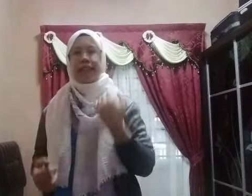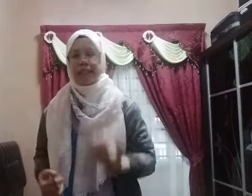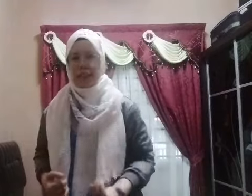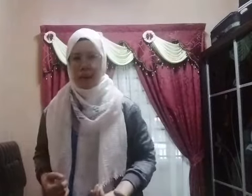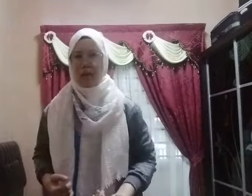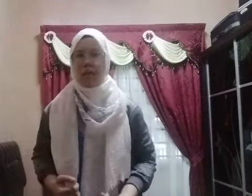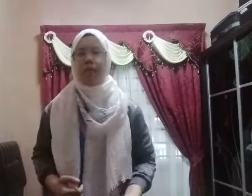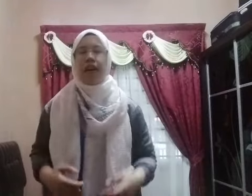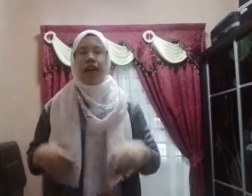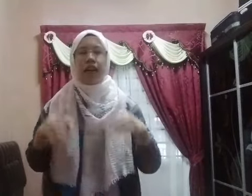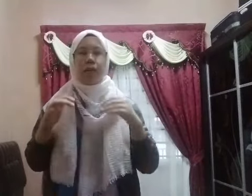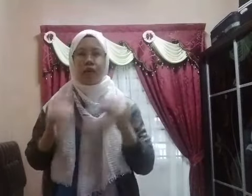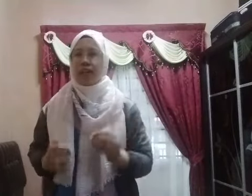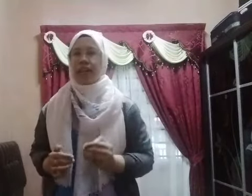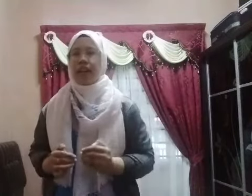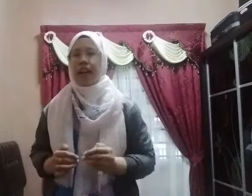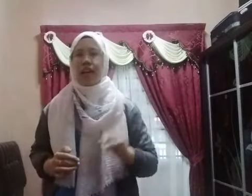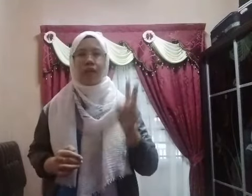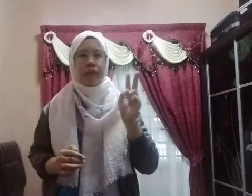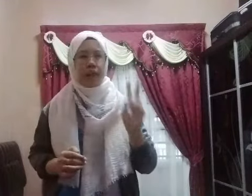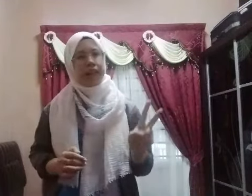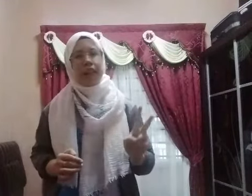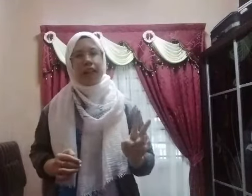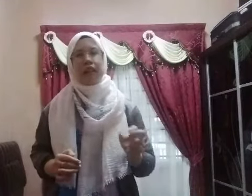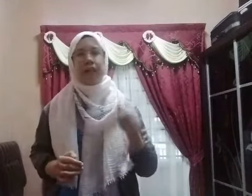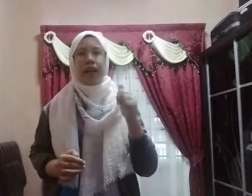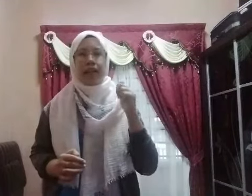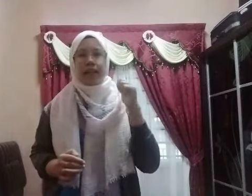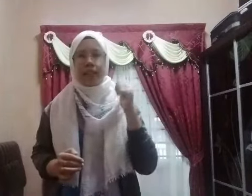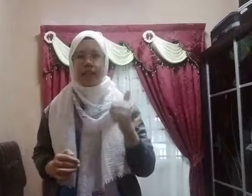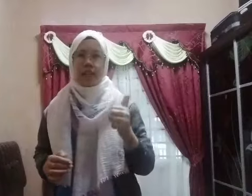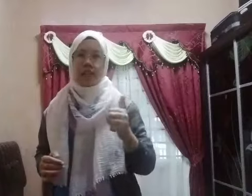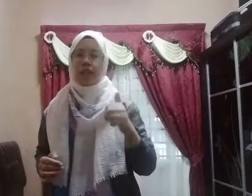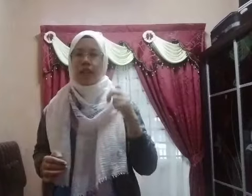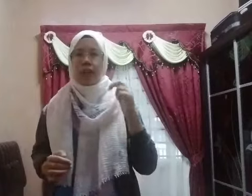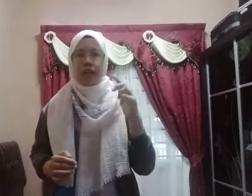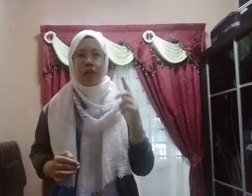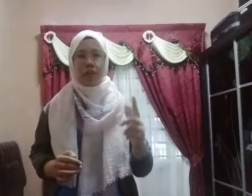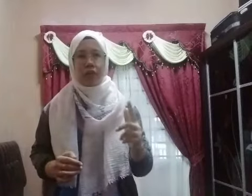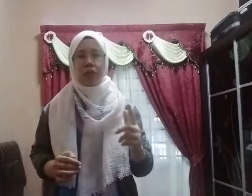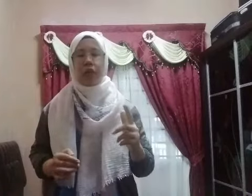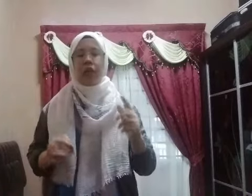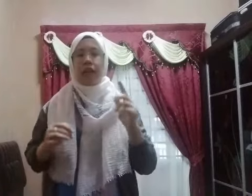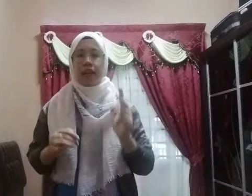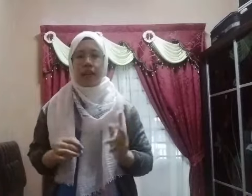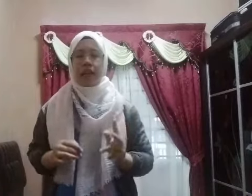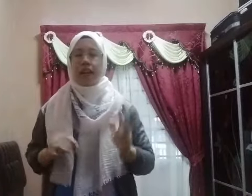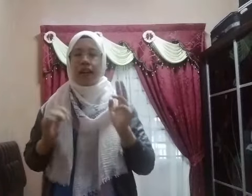sedia maklum, dalam motor kita ni ada dua bahagian, iaitu bahagian stator dan juga bahagian rotor. Jadi,